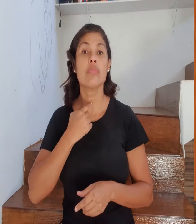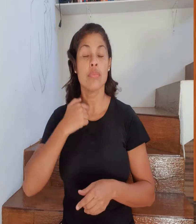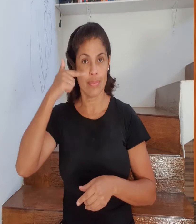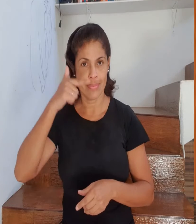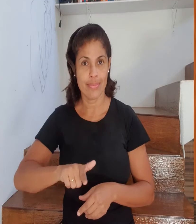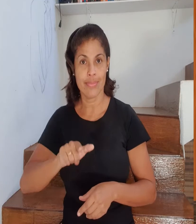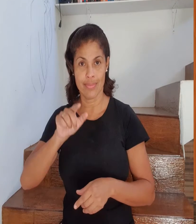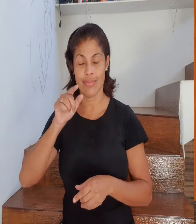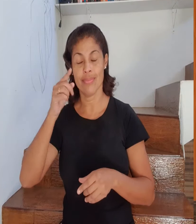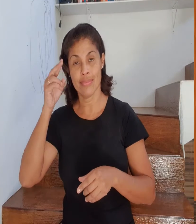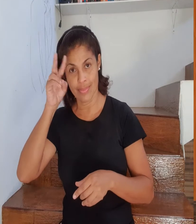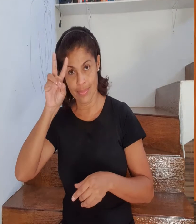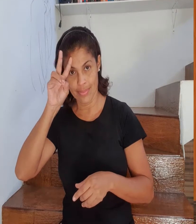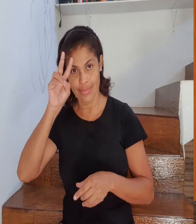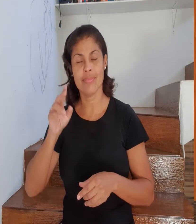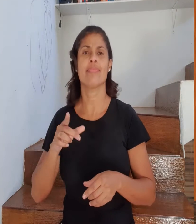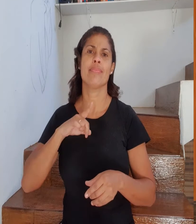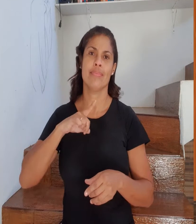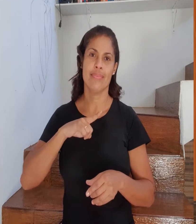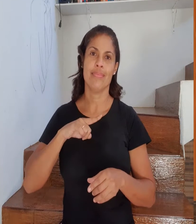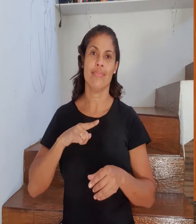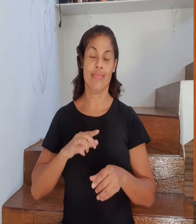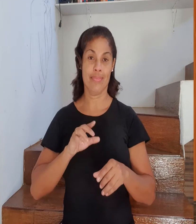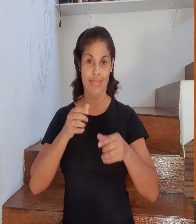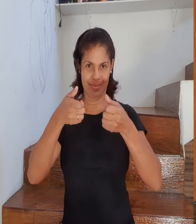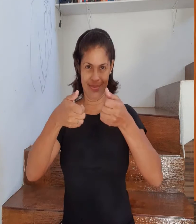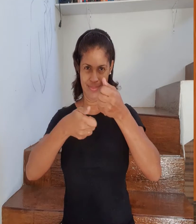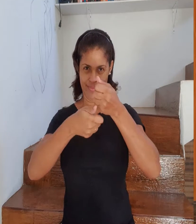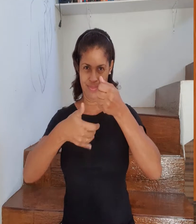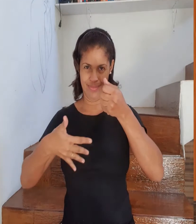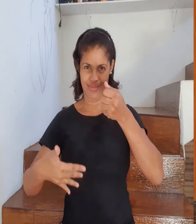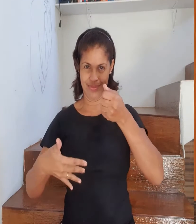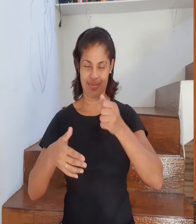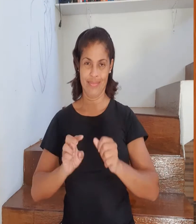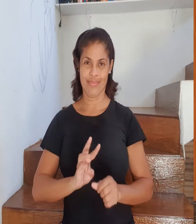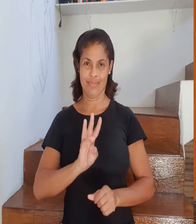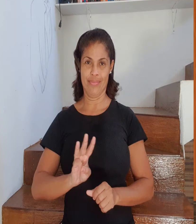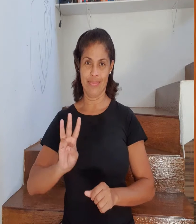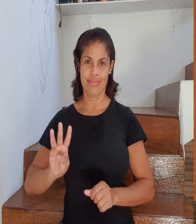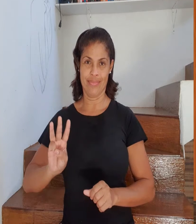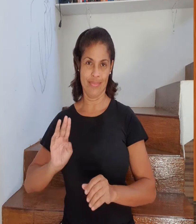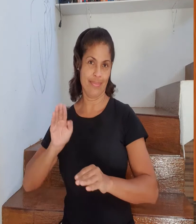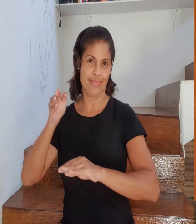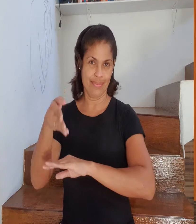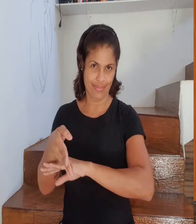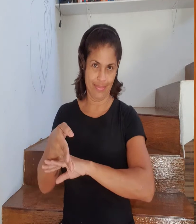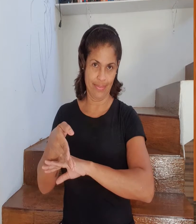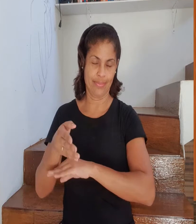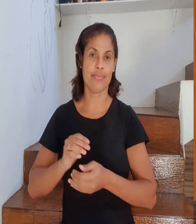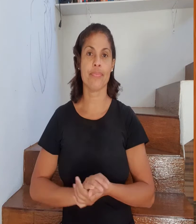se deseja rever estes conhecimentos, eu estou deixando aqui na descrição deste vídeo o link para a